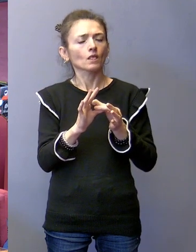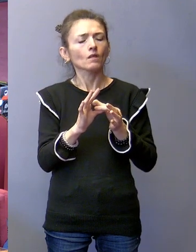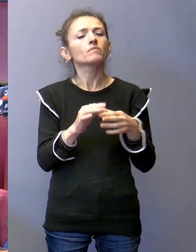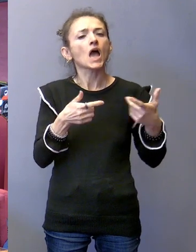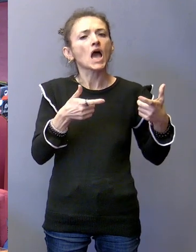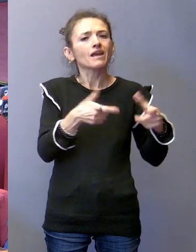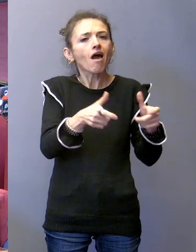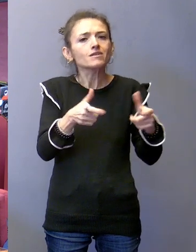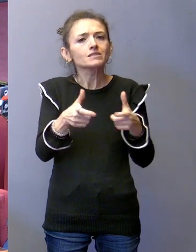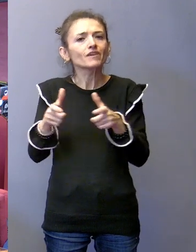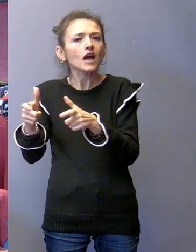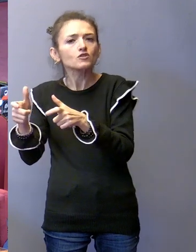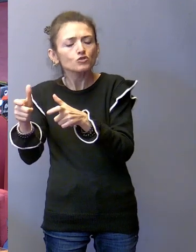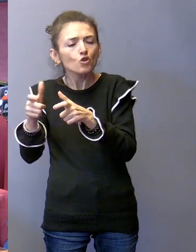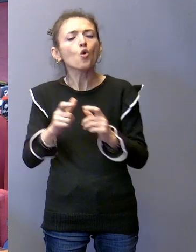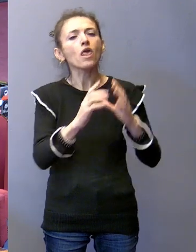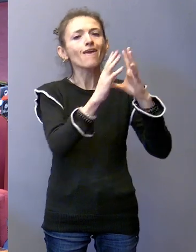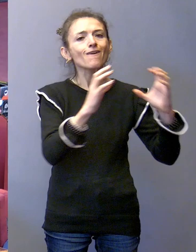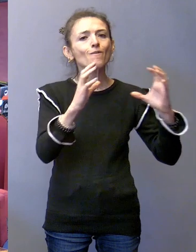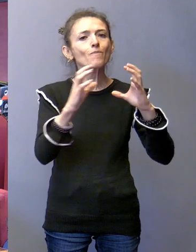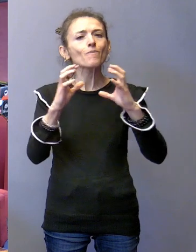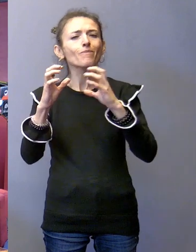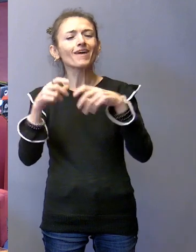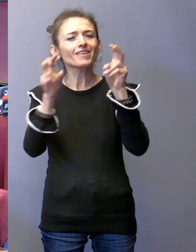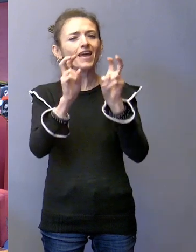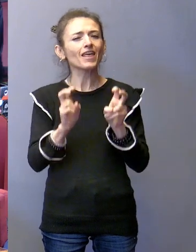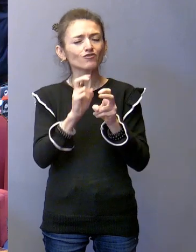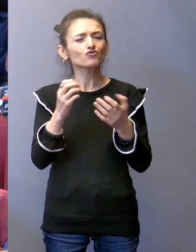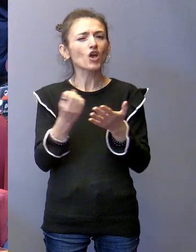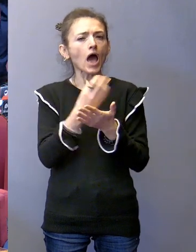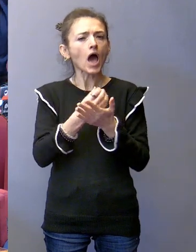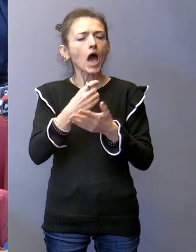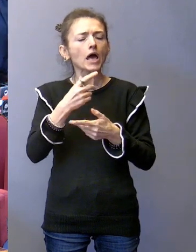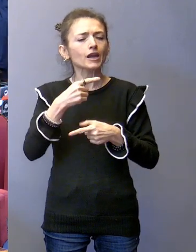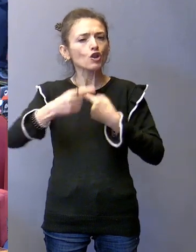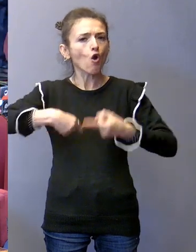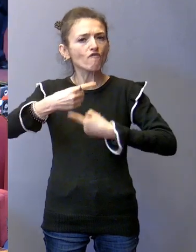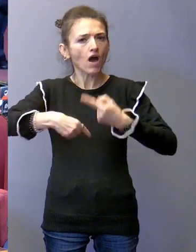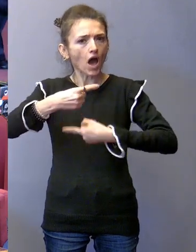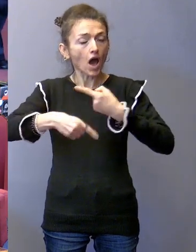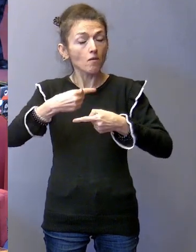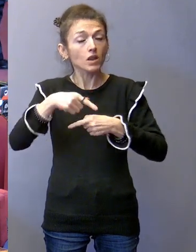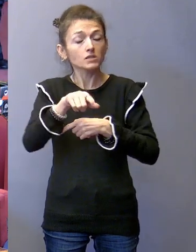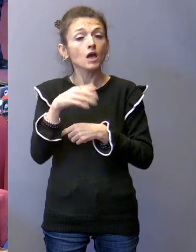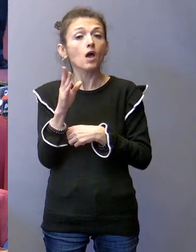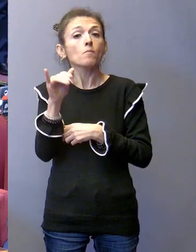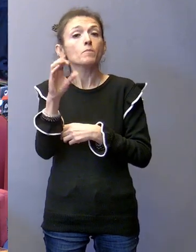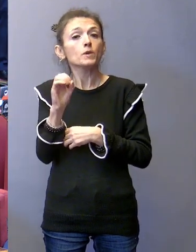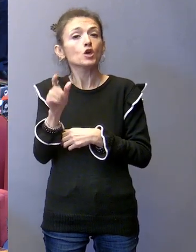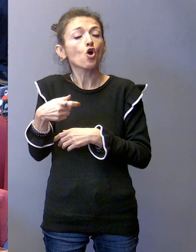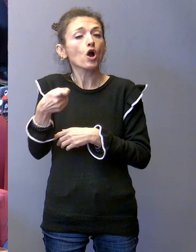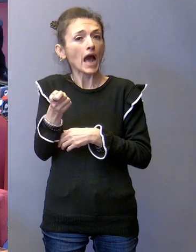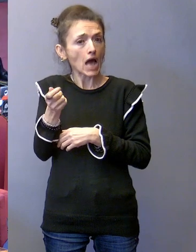classificazione degli impianti da energia rinnovabile anche di quelle di produzione di biogas questa voce così specifica non dovrebbe